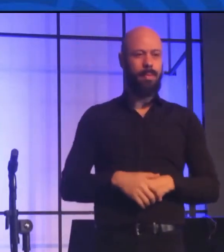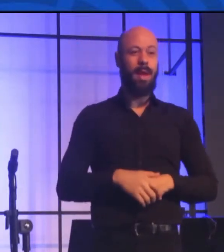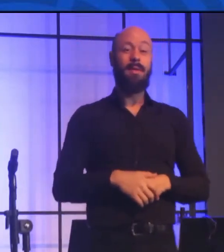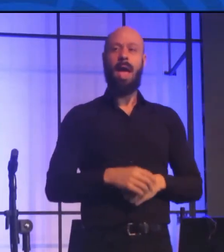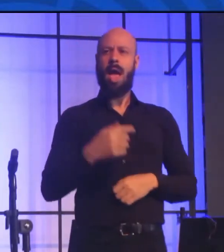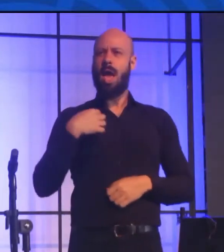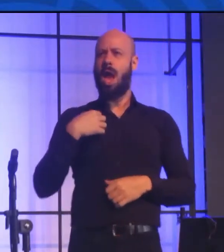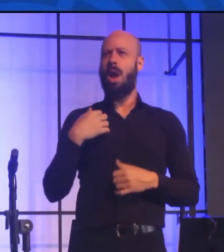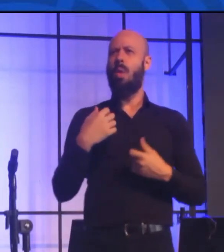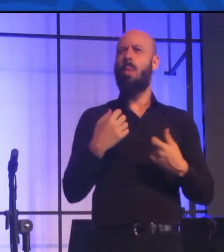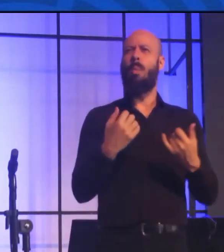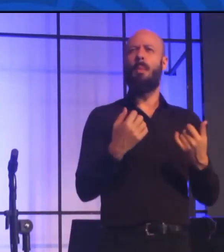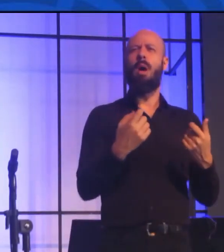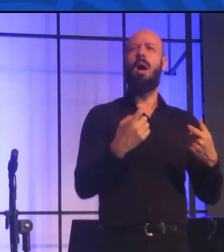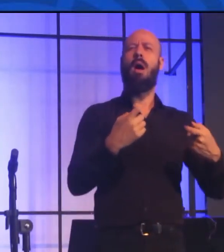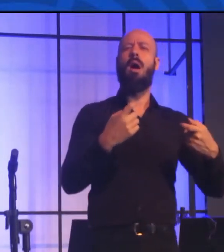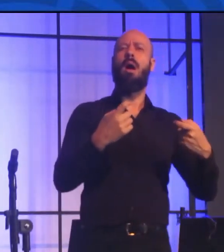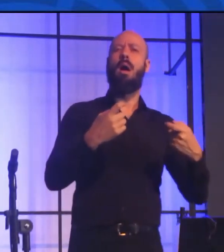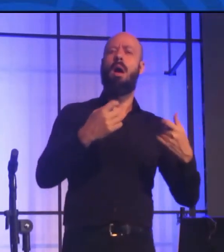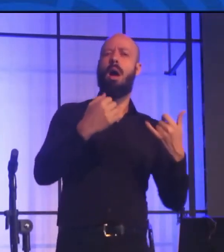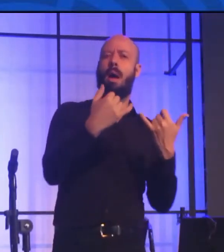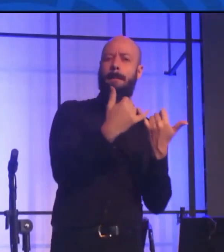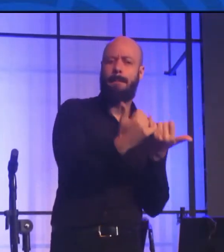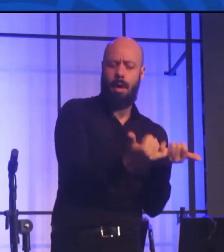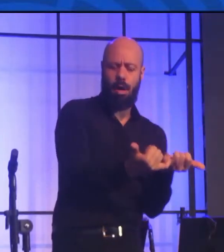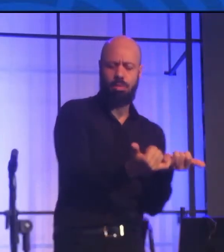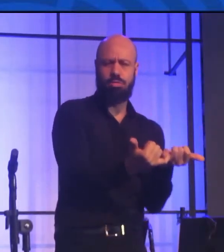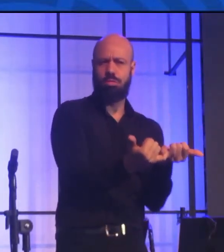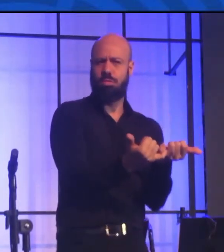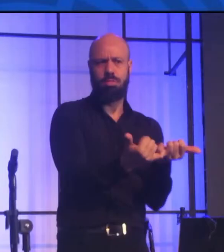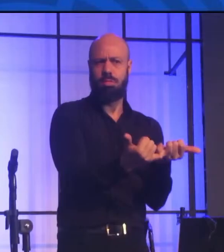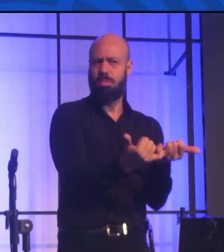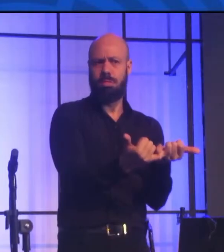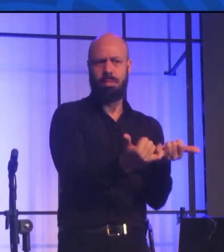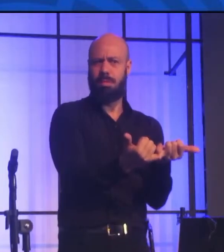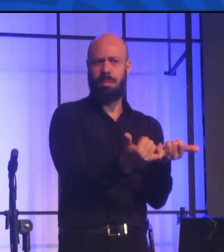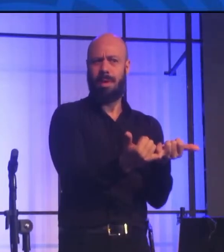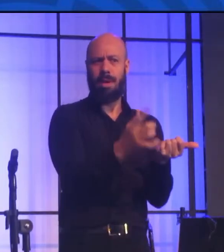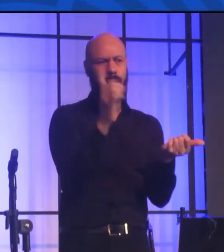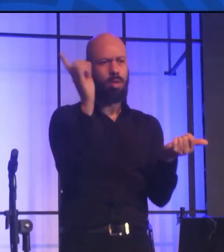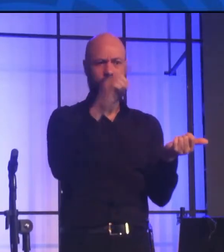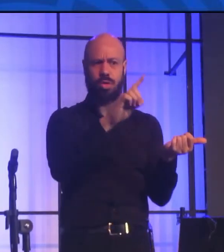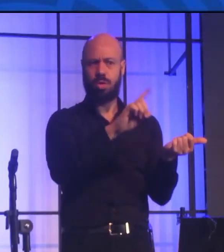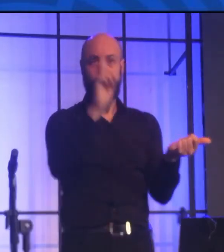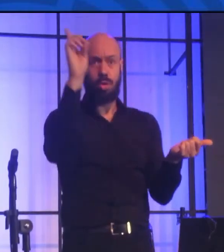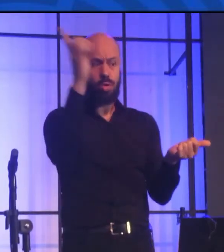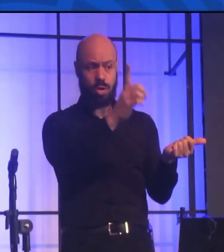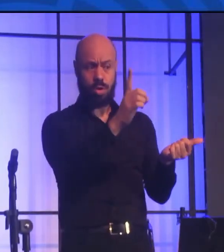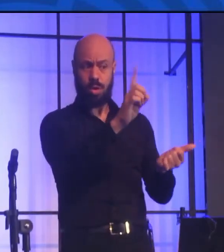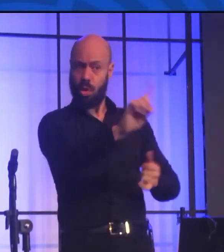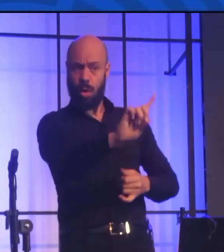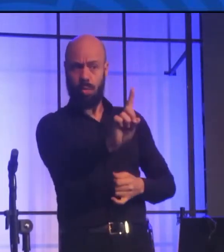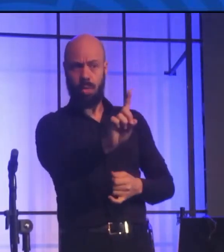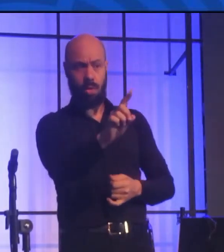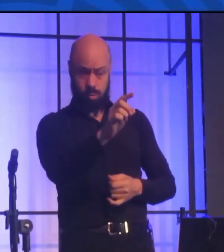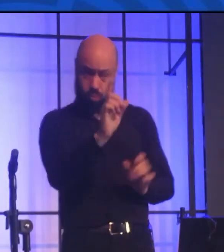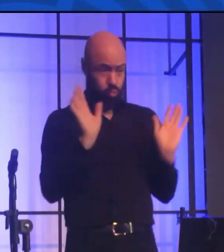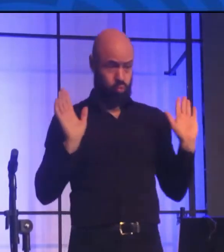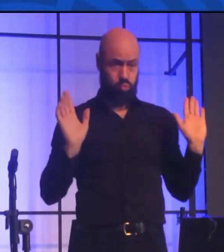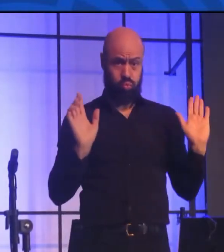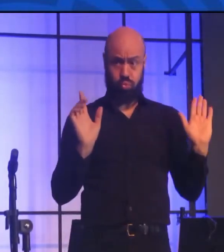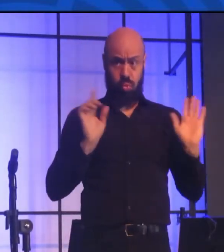caso. Você não deve ter um caso. Eu não sei se perdoo o que fizeram comigo. Deus é bem claro,